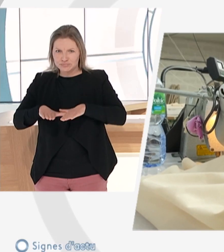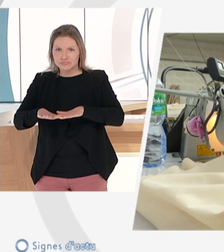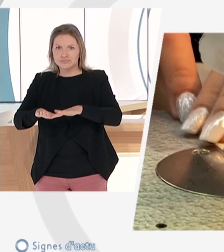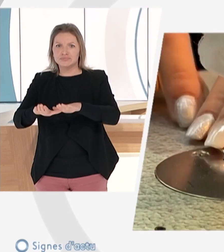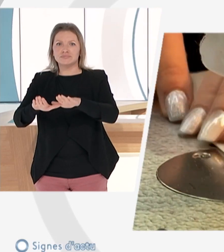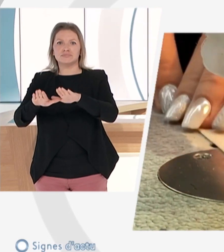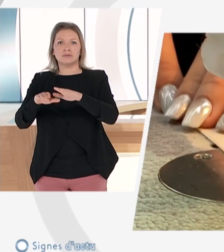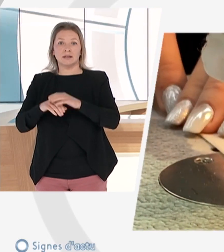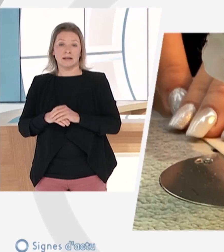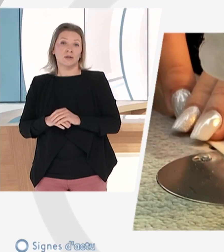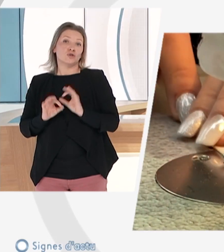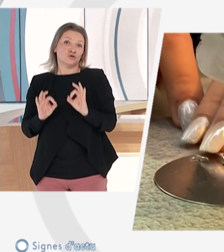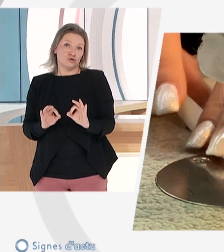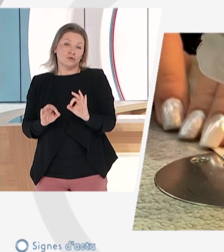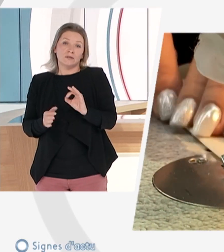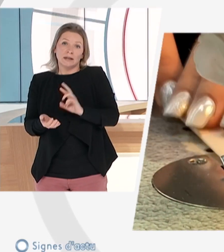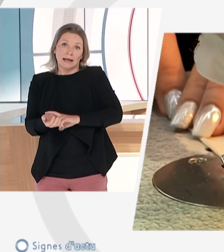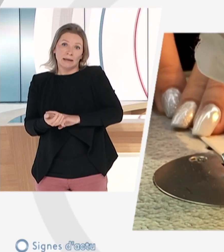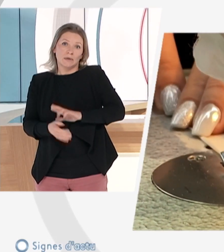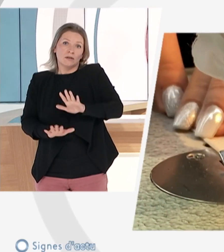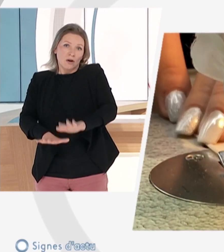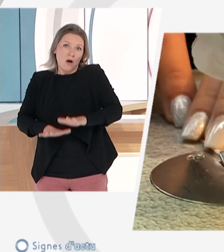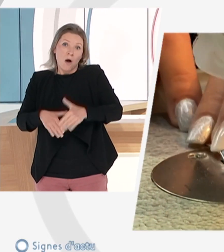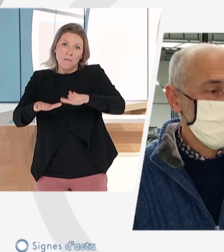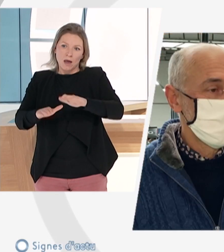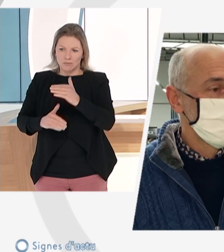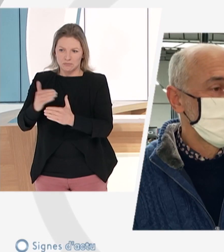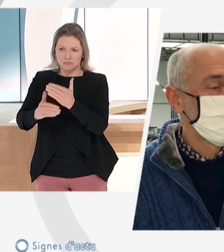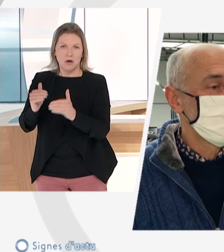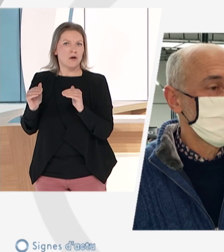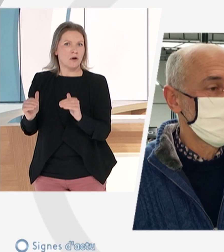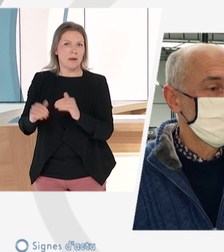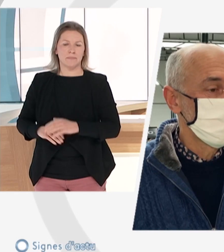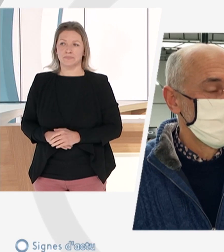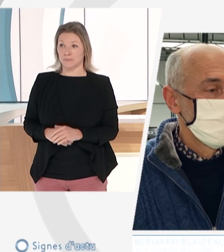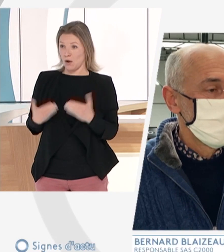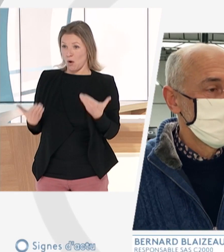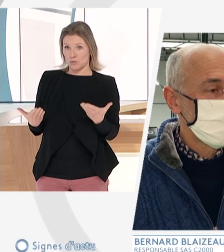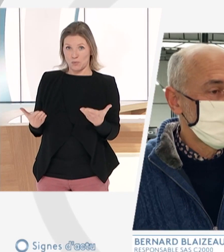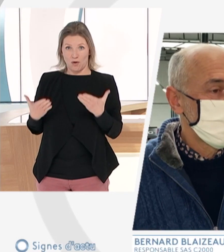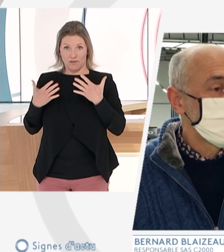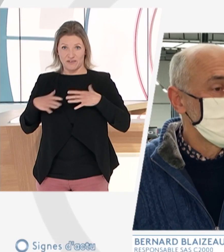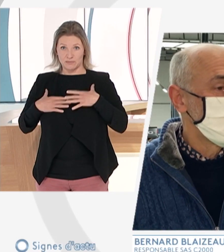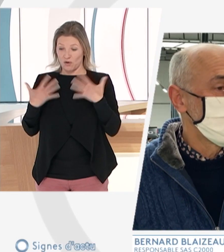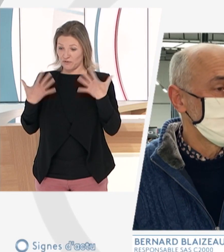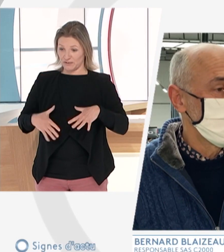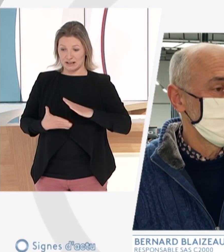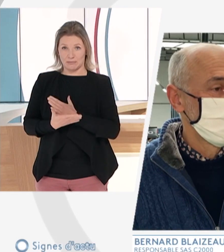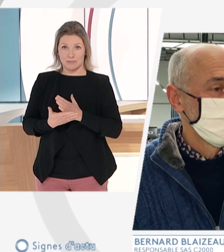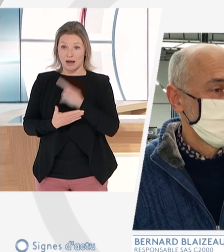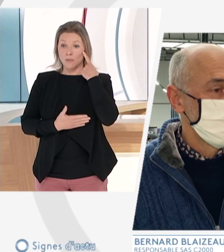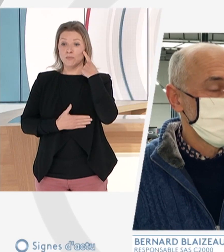prestige, un peu entamée, mais où la roue tourne toujours. En ce moment, nous finissons le printemps-été